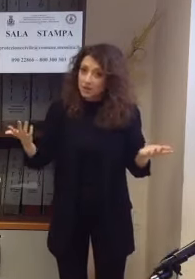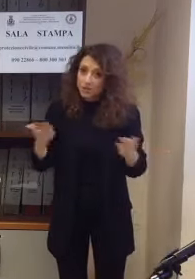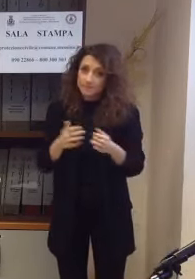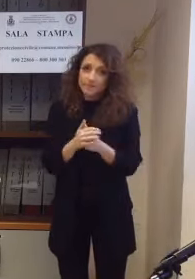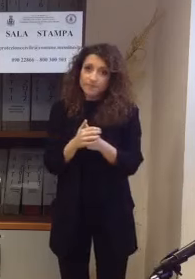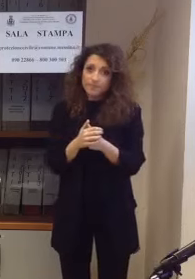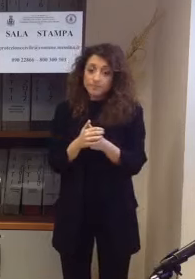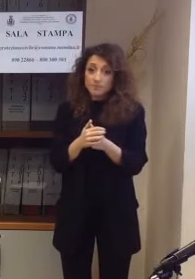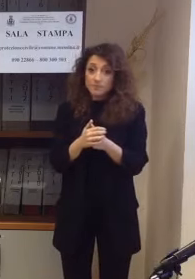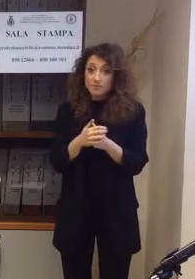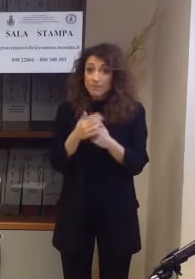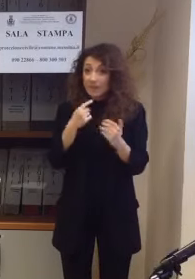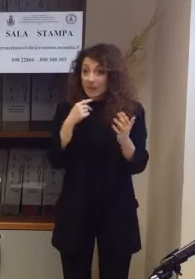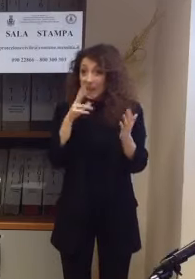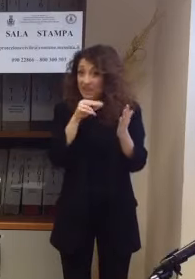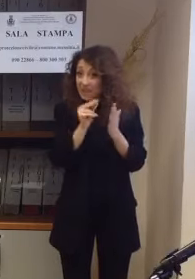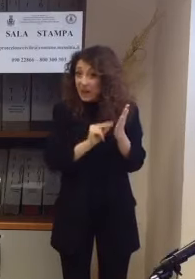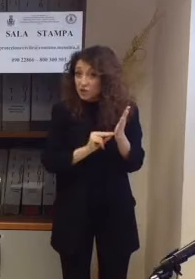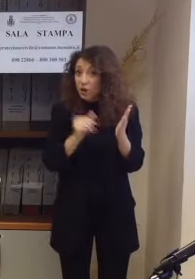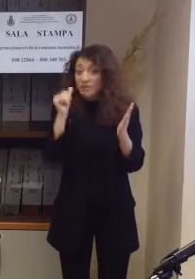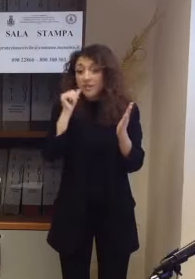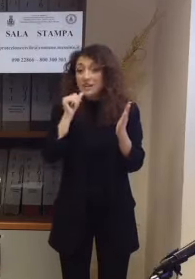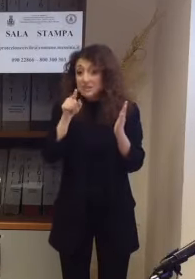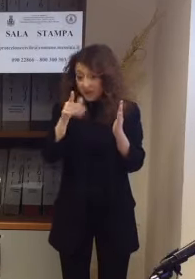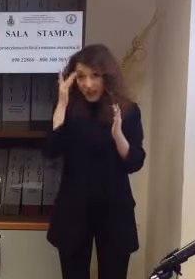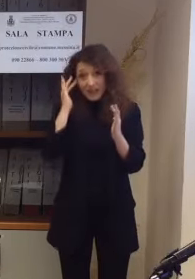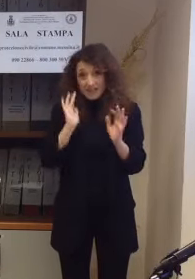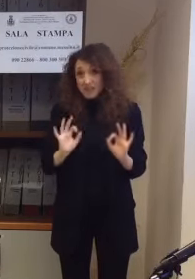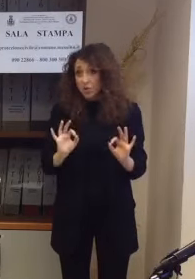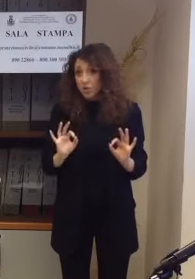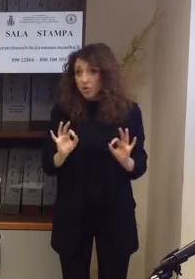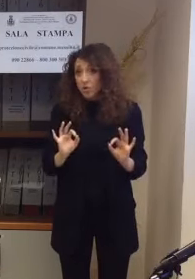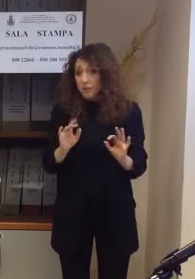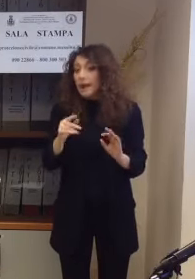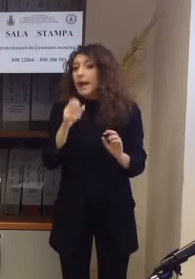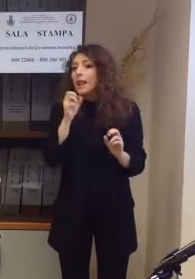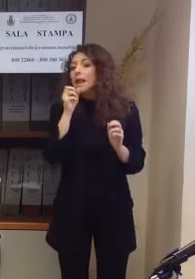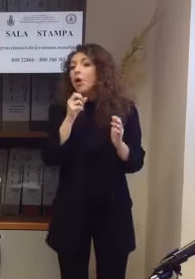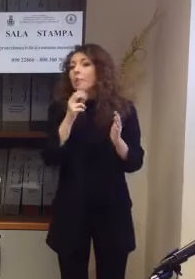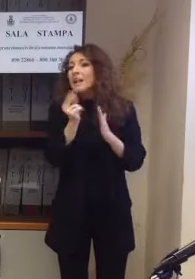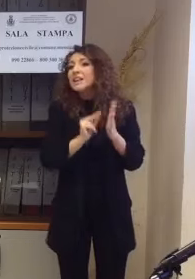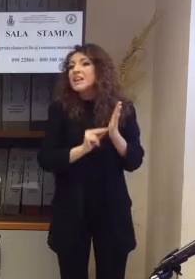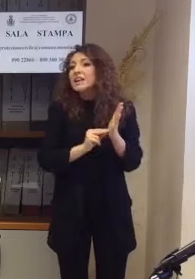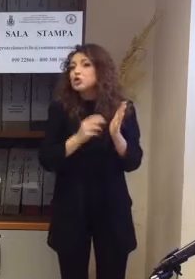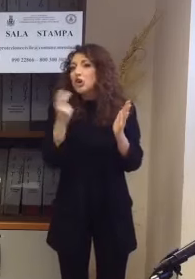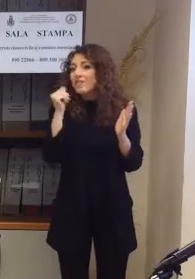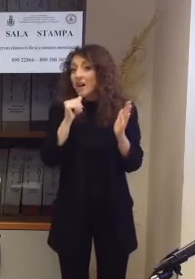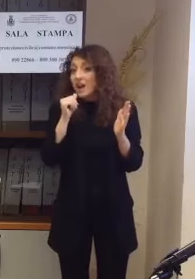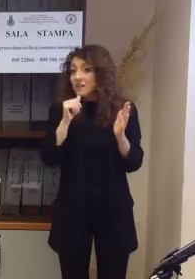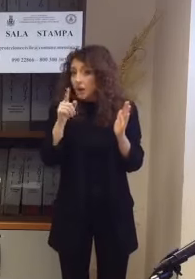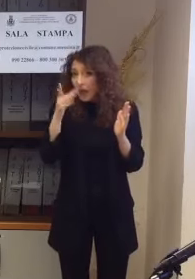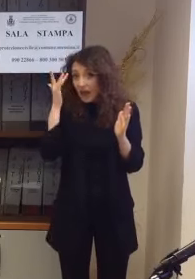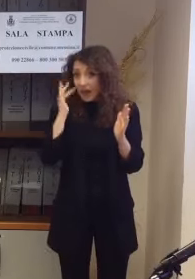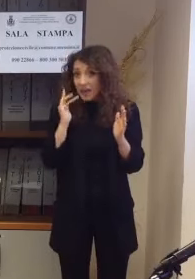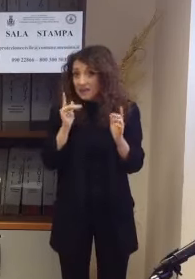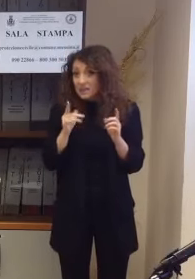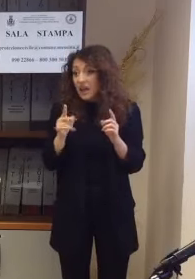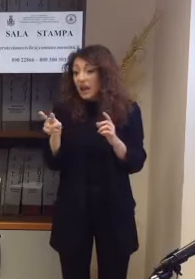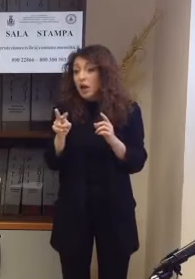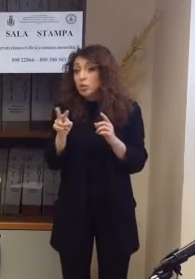ha dichiarato il falso, lei comunque rischia, perché ha dichiarato il falso, di non accedere alle altre due